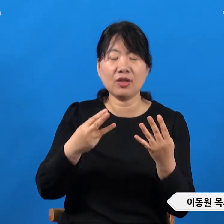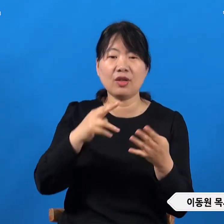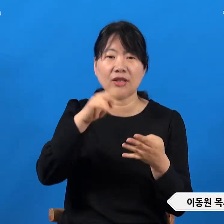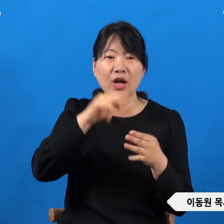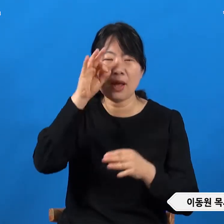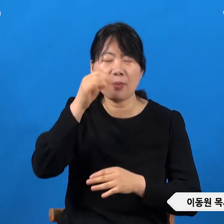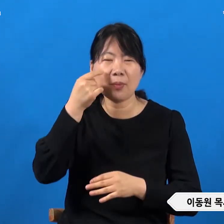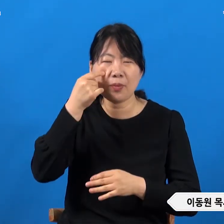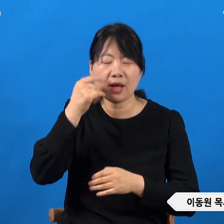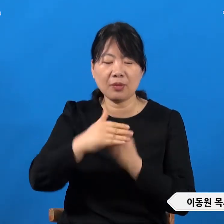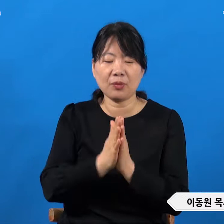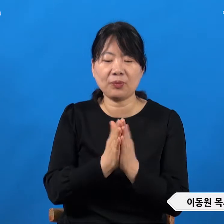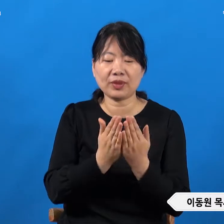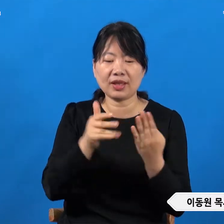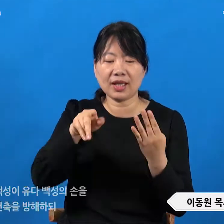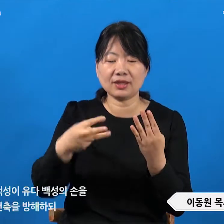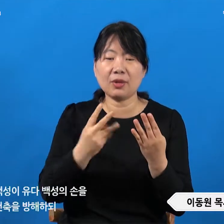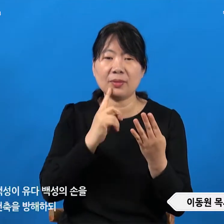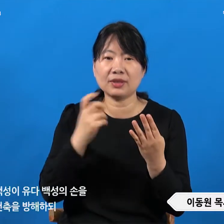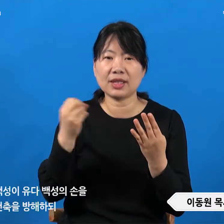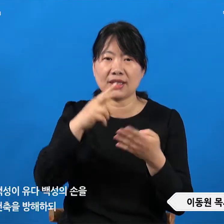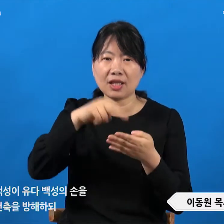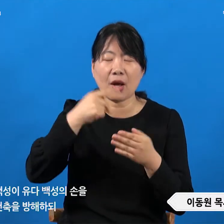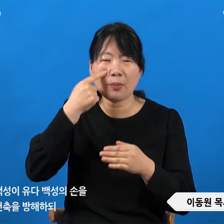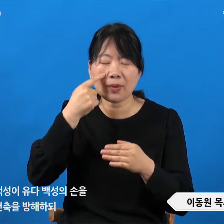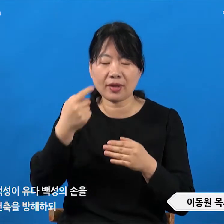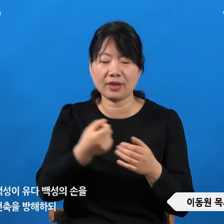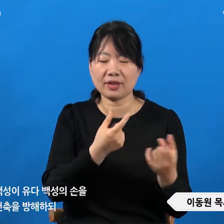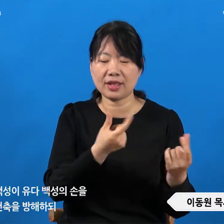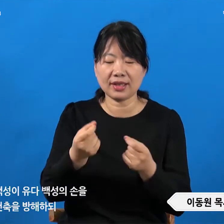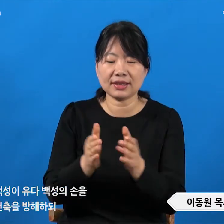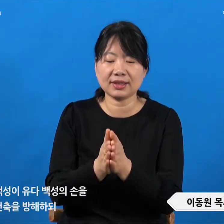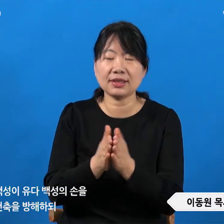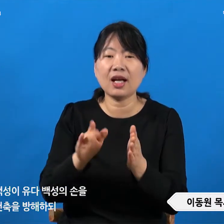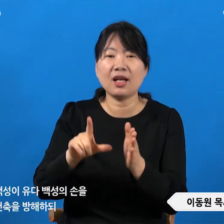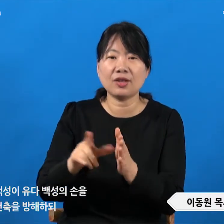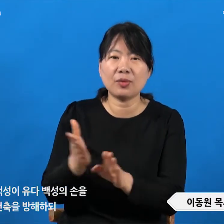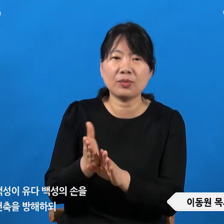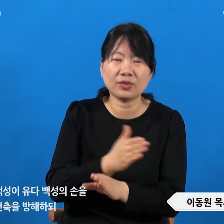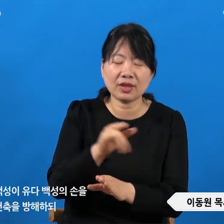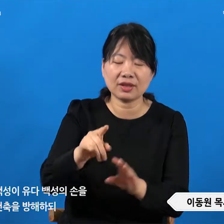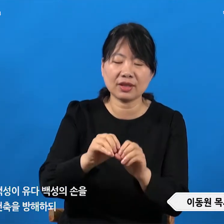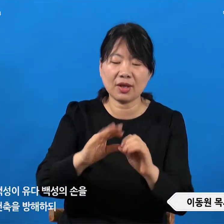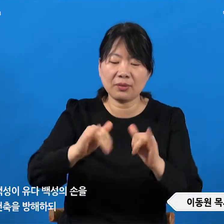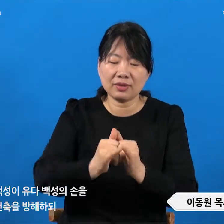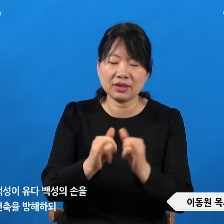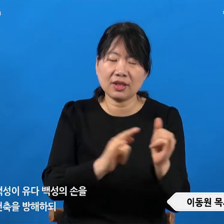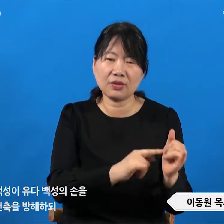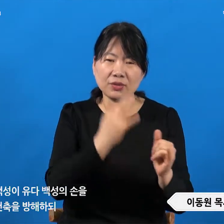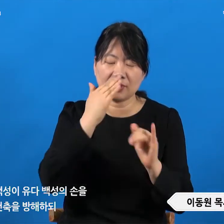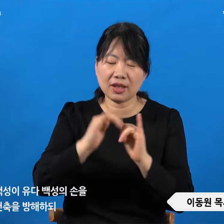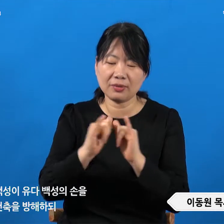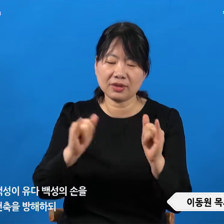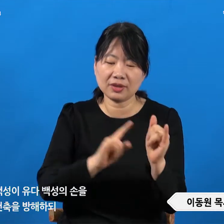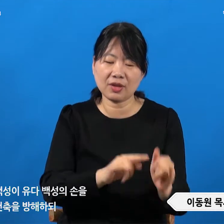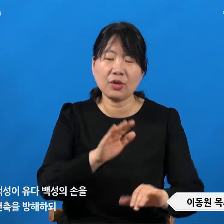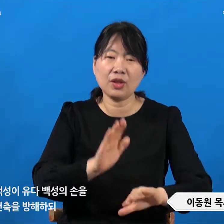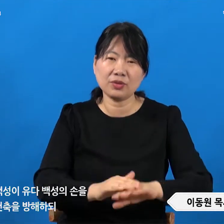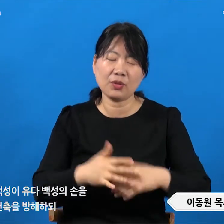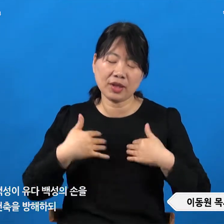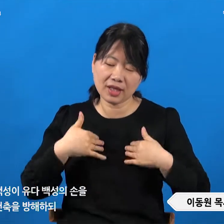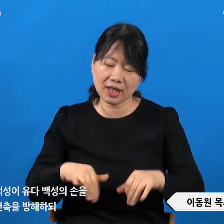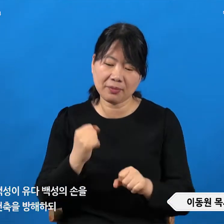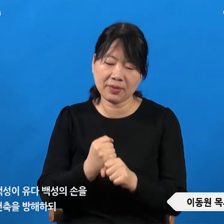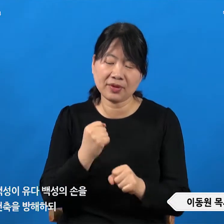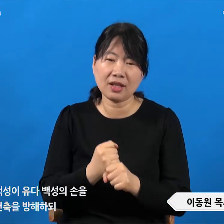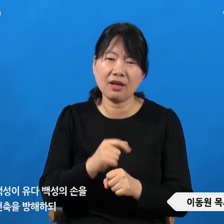보세요. 자, 본문 4절 말씀을 다시 읽겠습니다. 다 같이 시작. 이로부터 그 땅 백성이 유다 백성의 손을